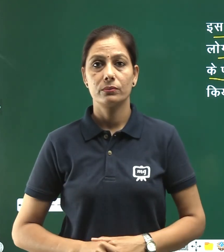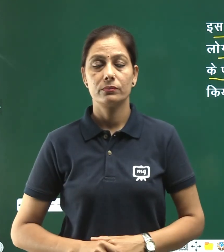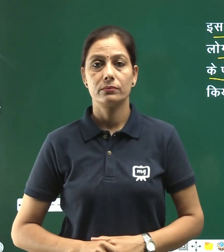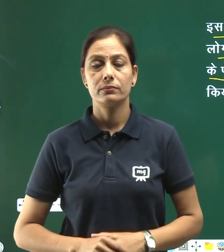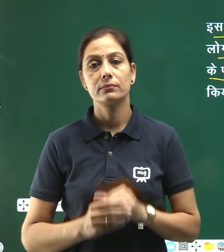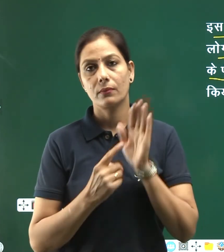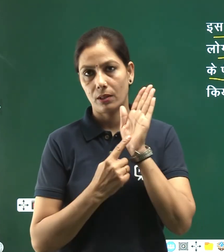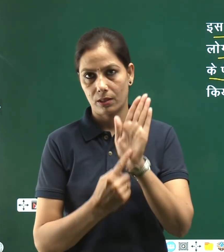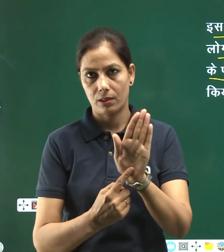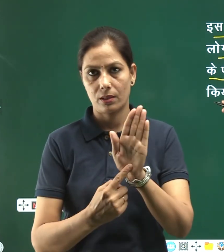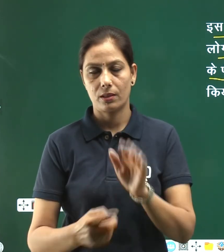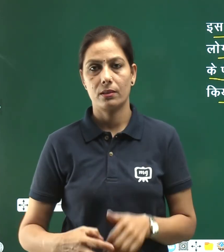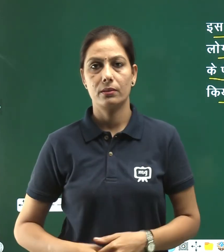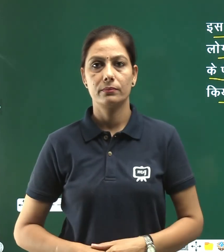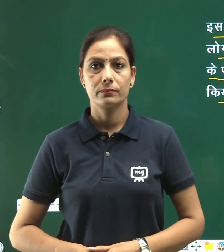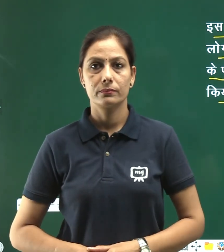उजागर किया गया है।